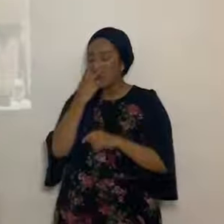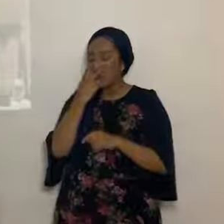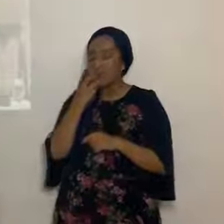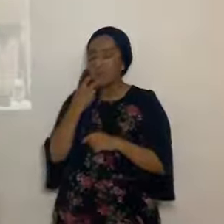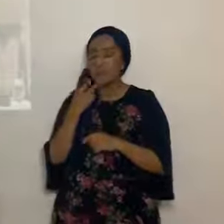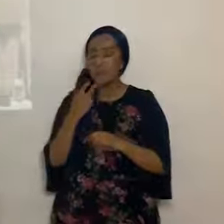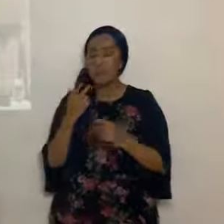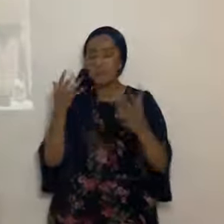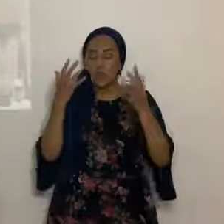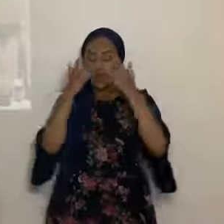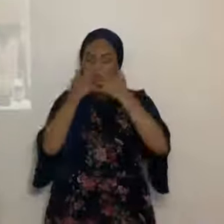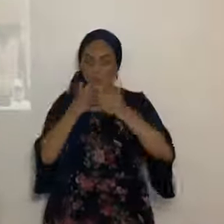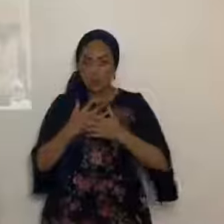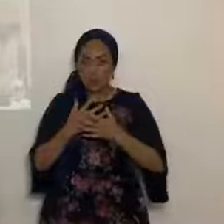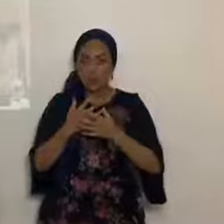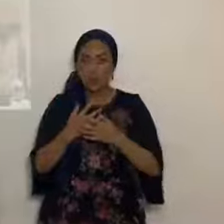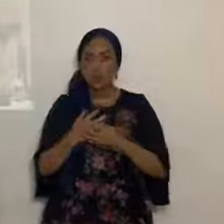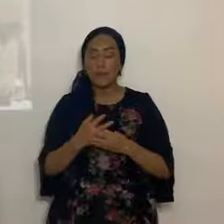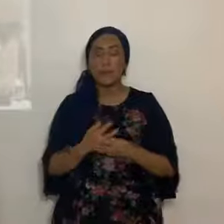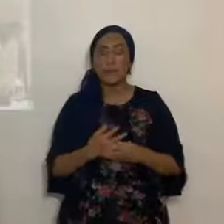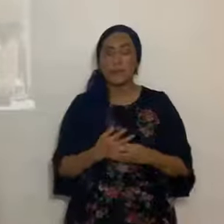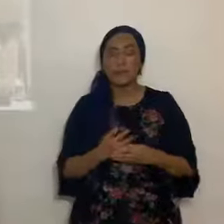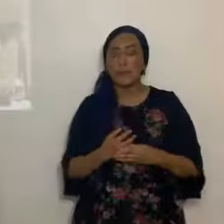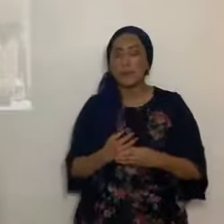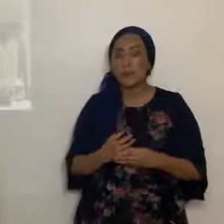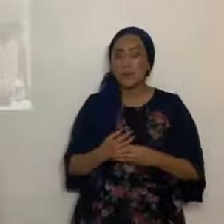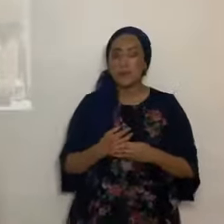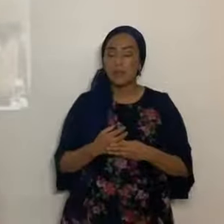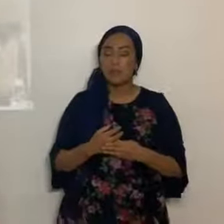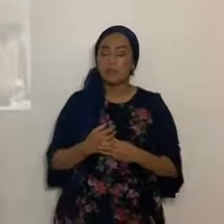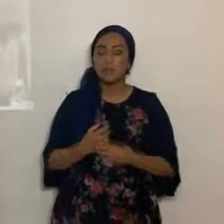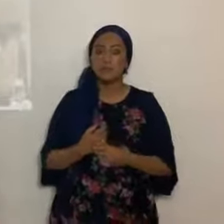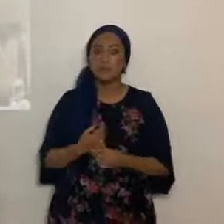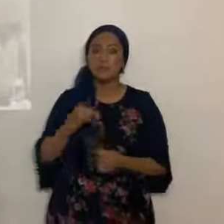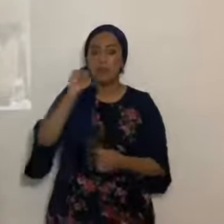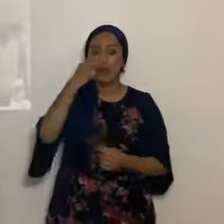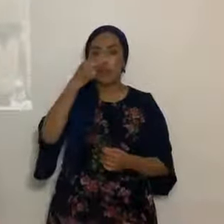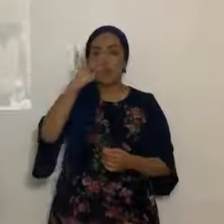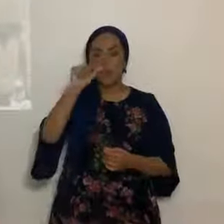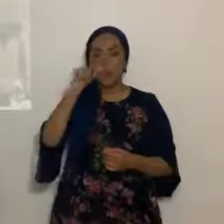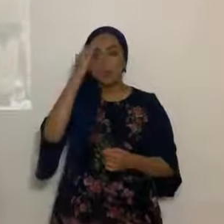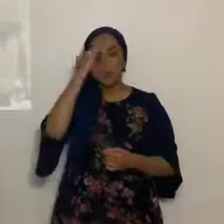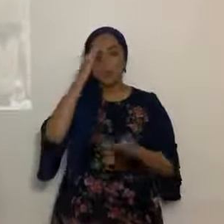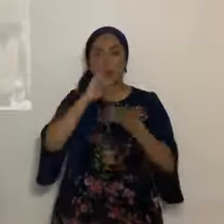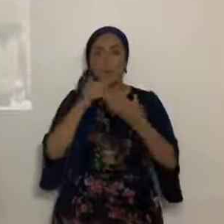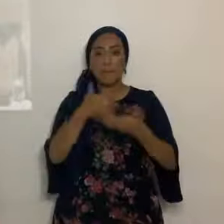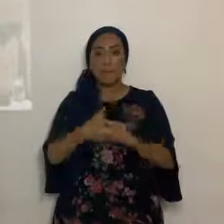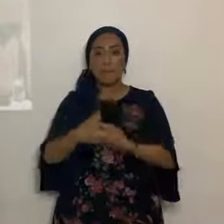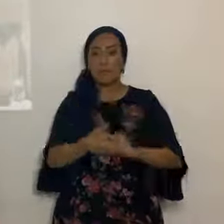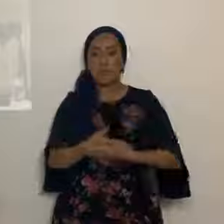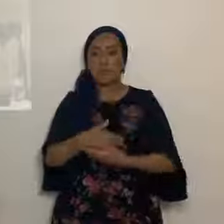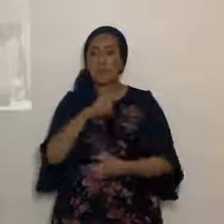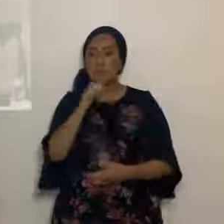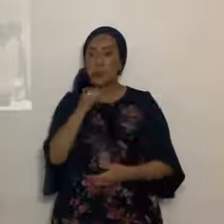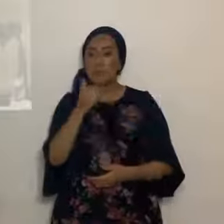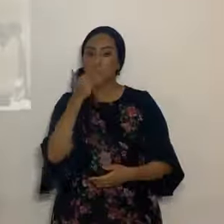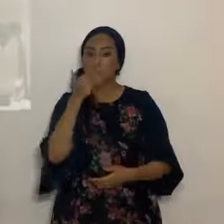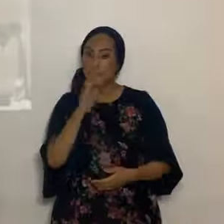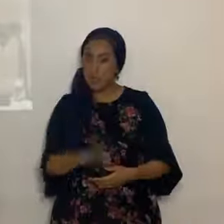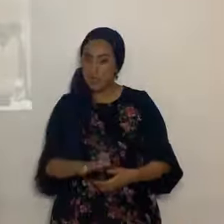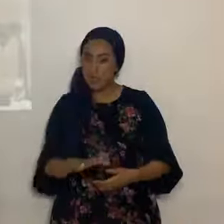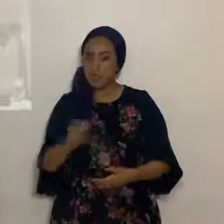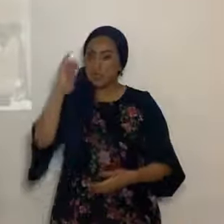se habían oscurecido a causa de su vejez. Entonces Ahías sabía que el niño no era malo, eso se